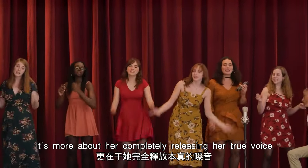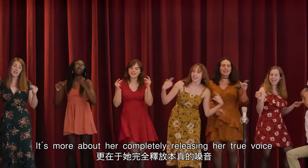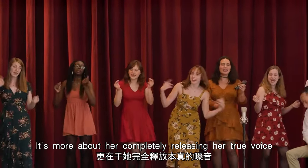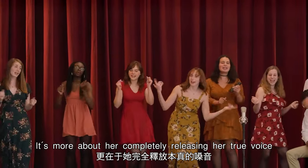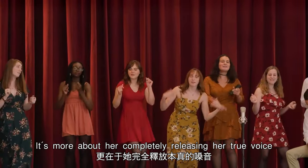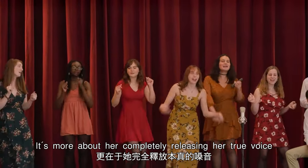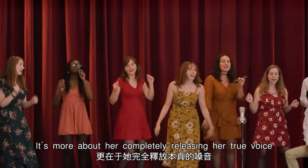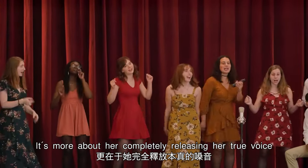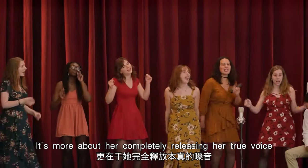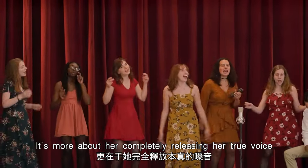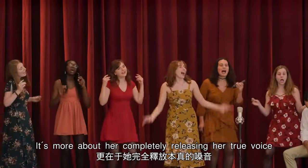完全释放本真的嗓音